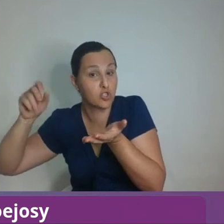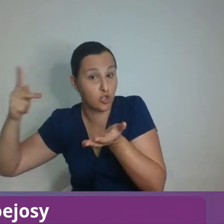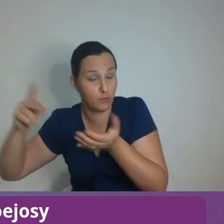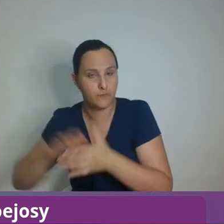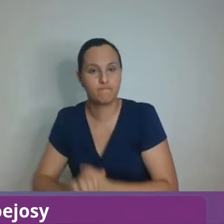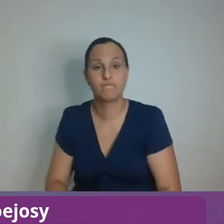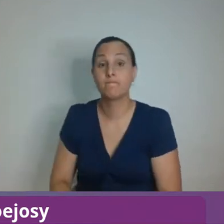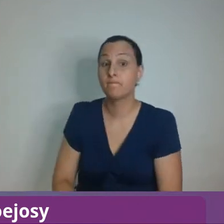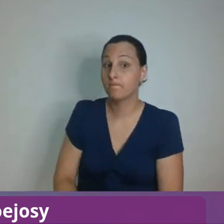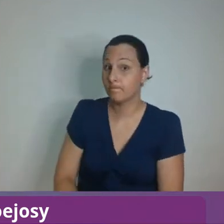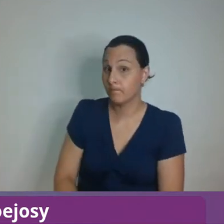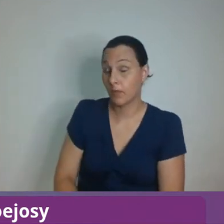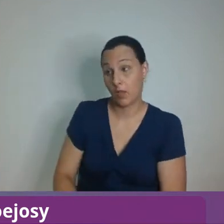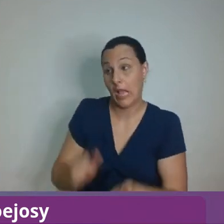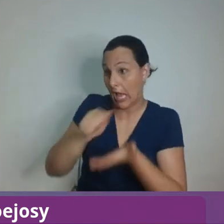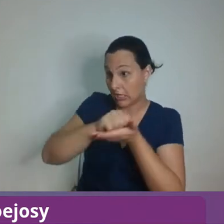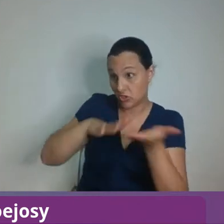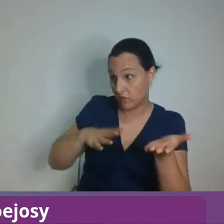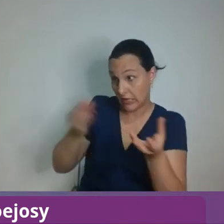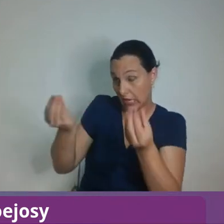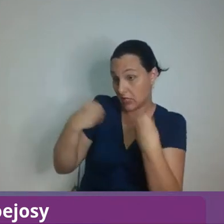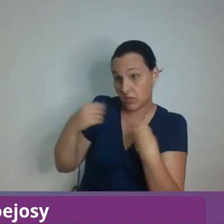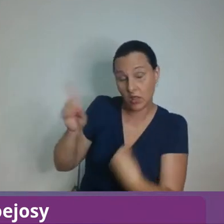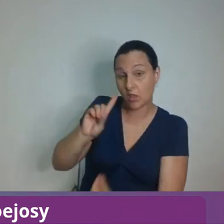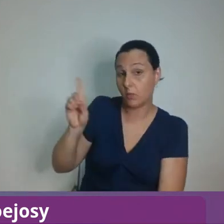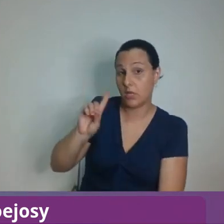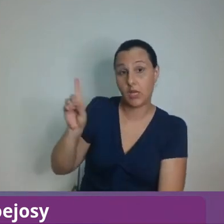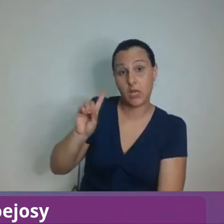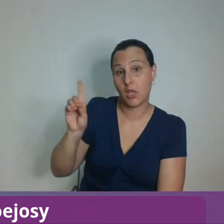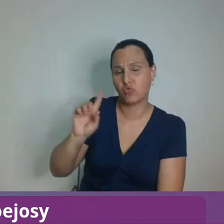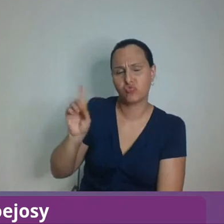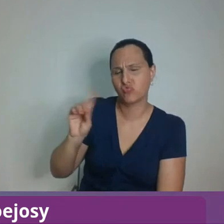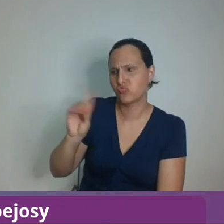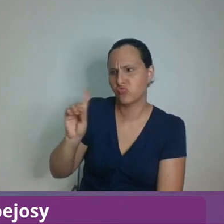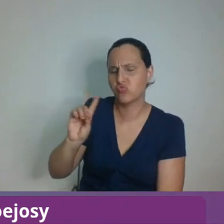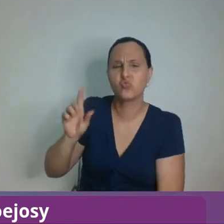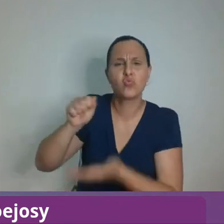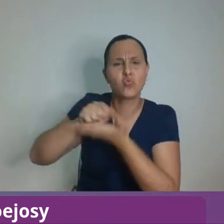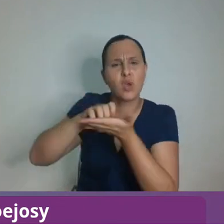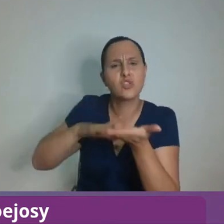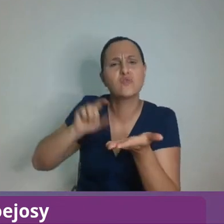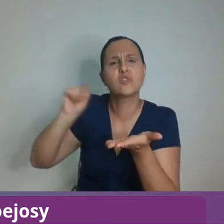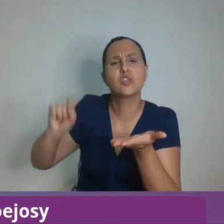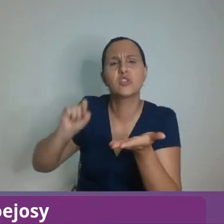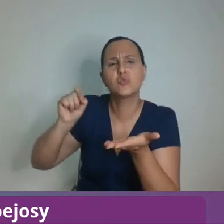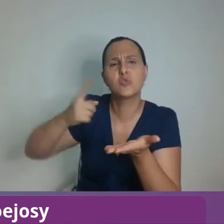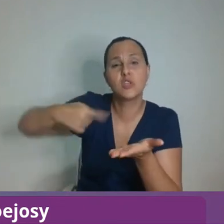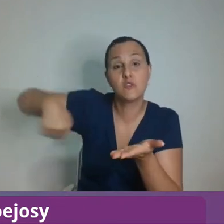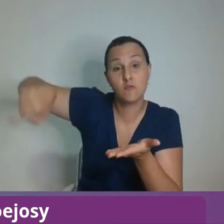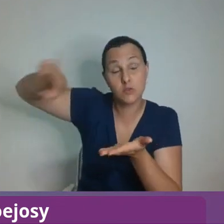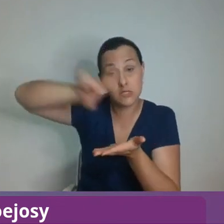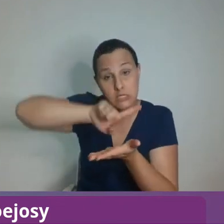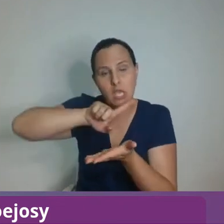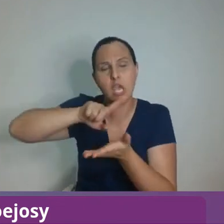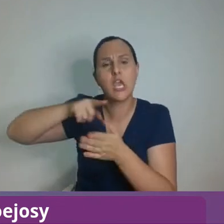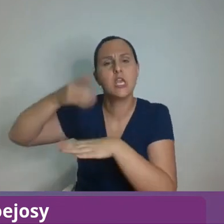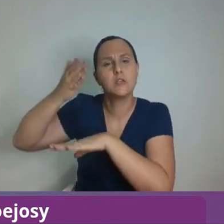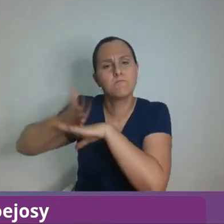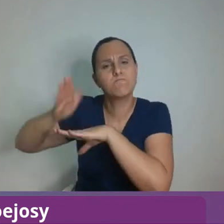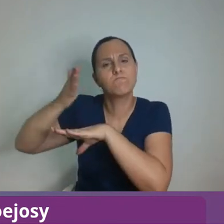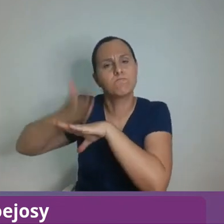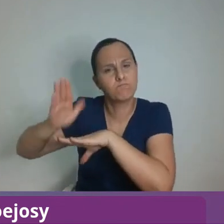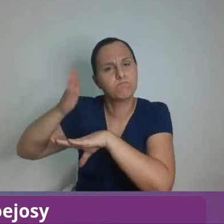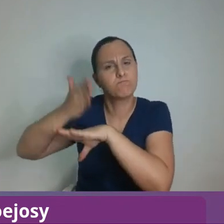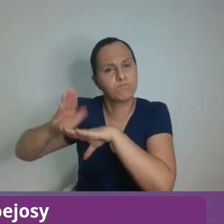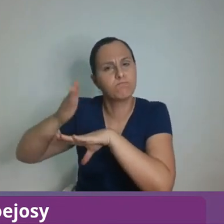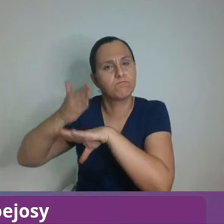não são para serem entregues. Elas são para você fazer, e na sexta-feira a gente vai conversar sobre